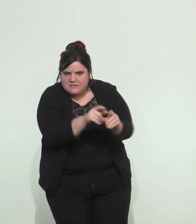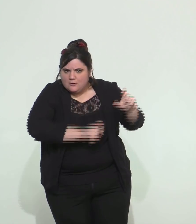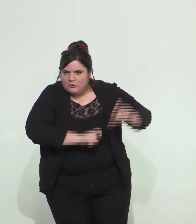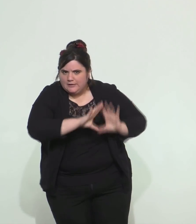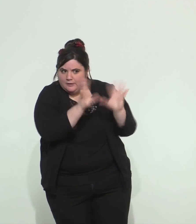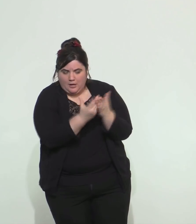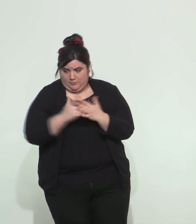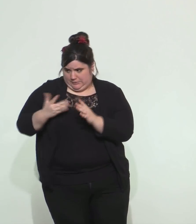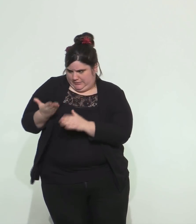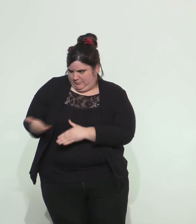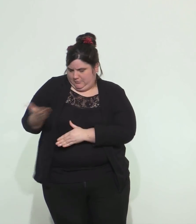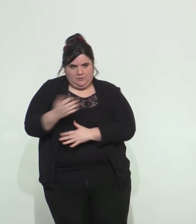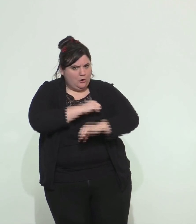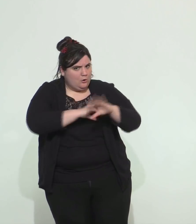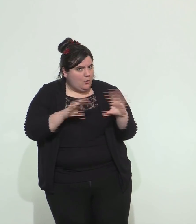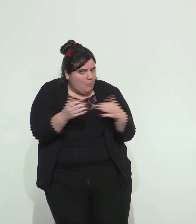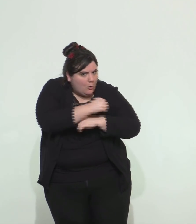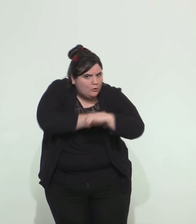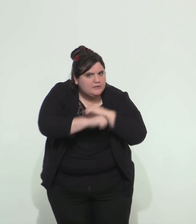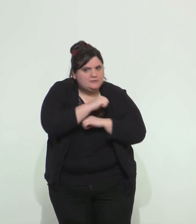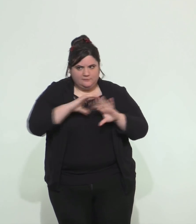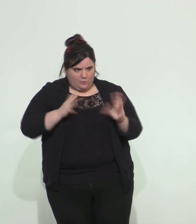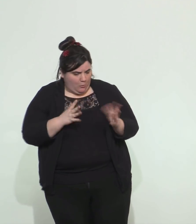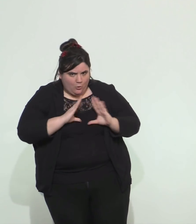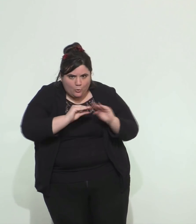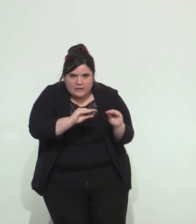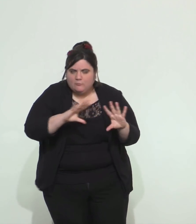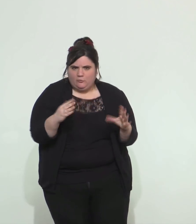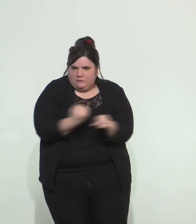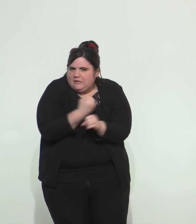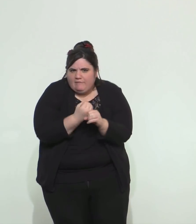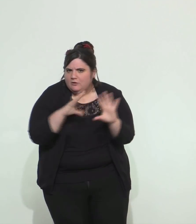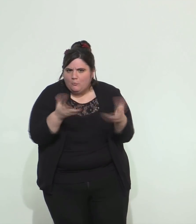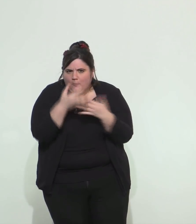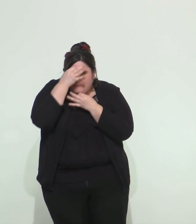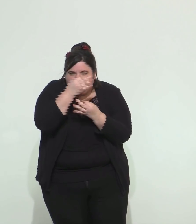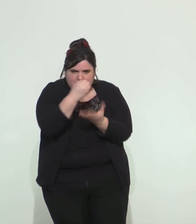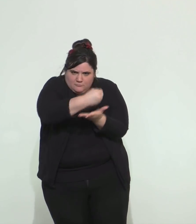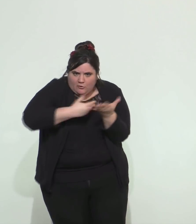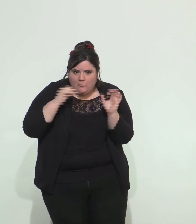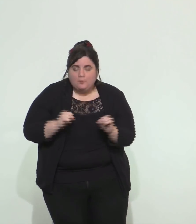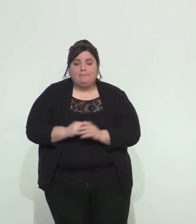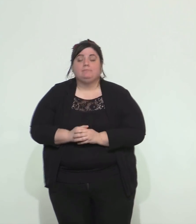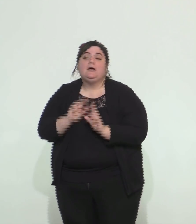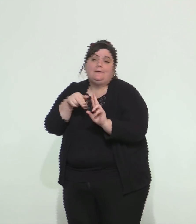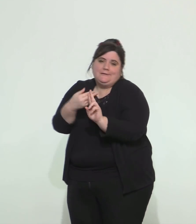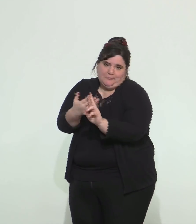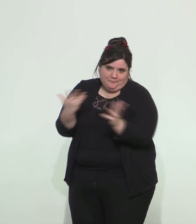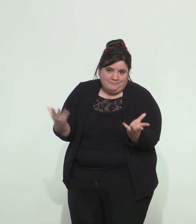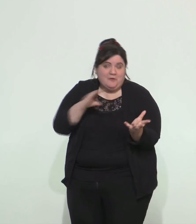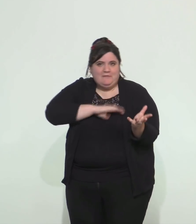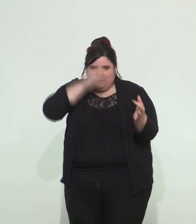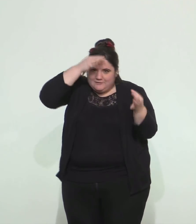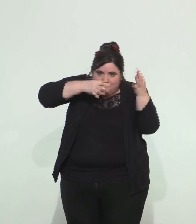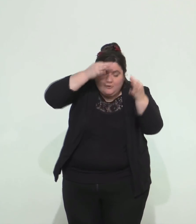Alors, nous avons fait appel à la créativité et à l'intelligence de terrain. Évidemment que la situation n'est pas la même selon qu'on est en